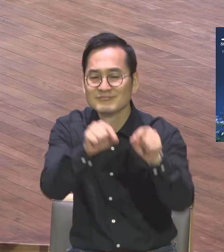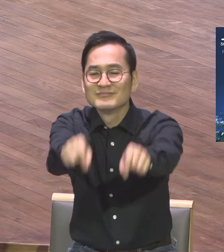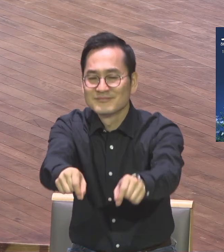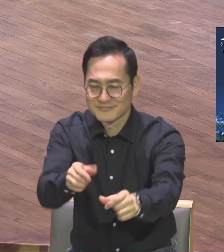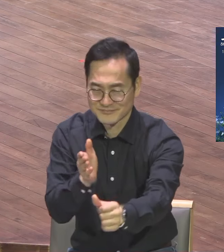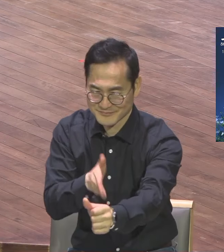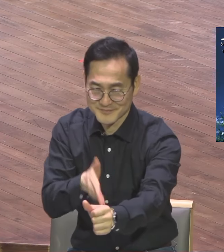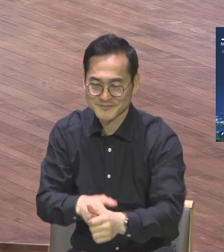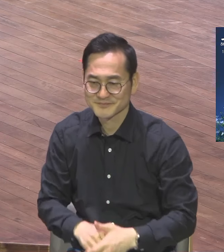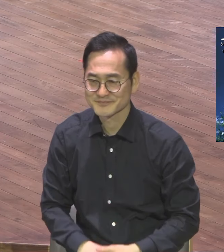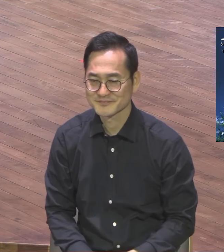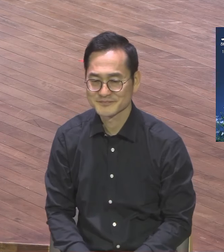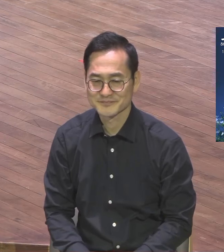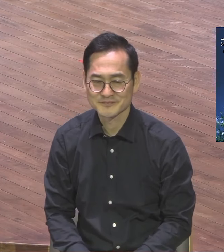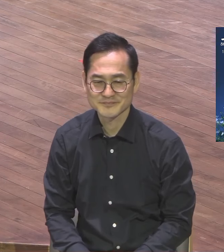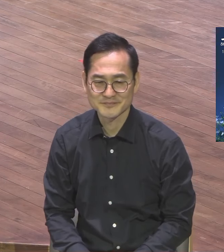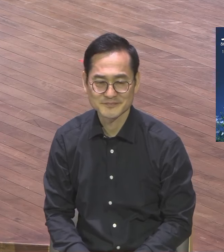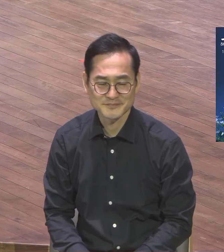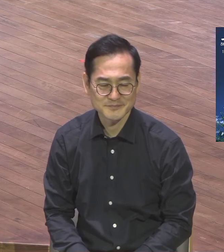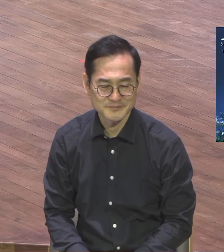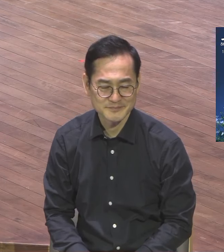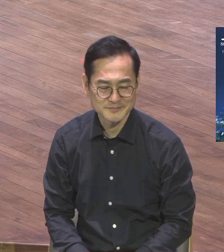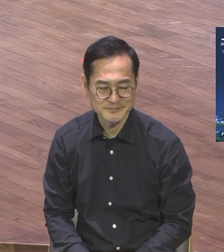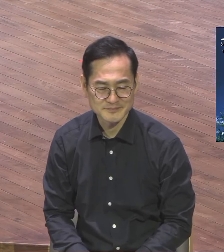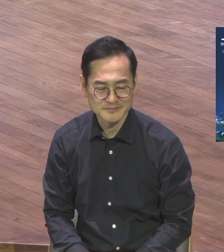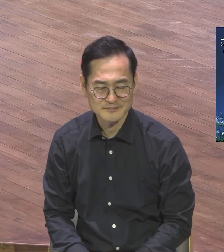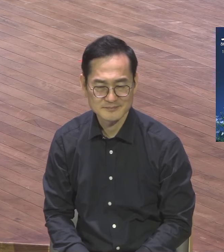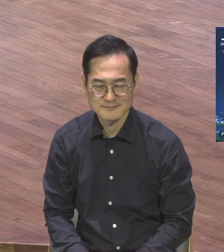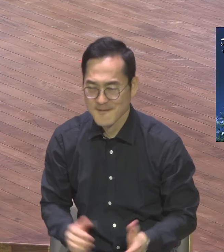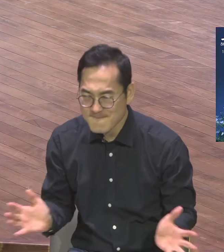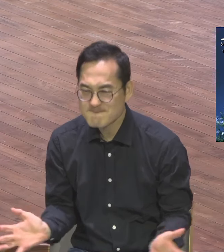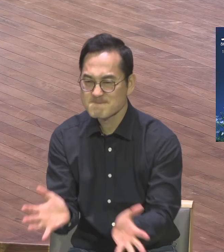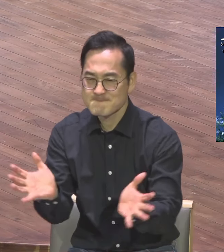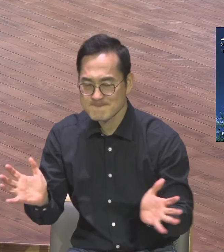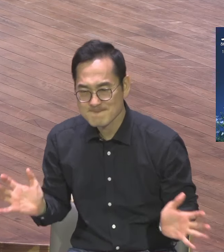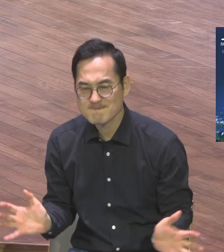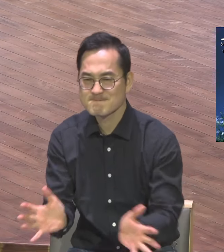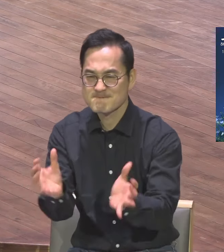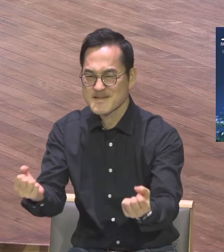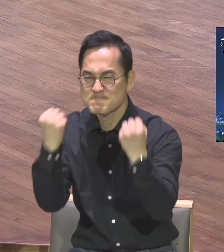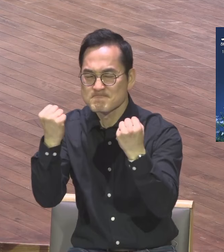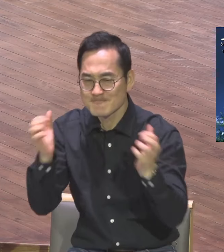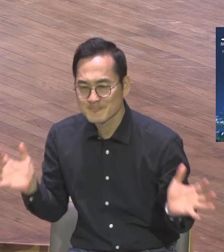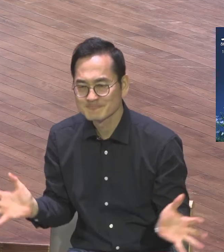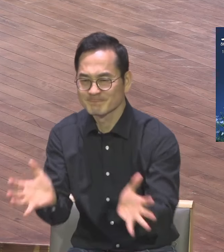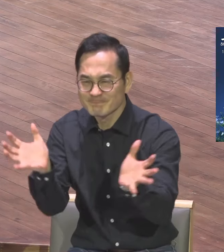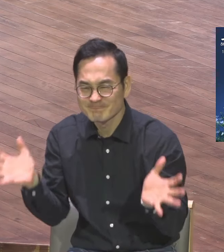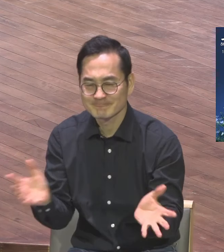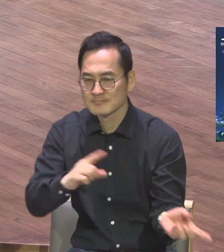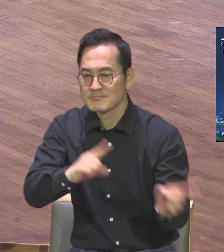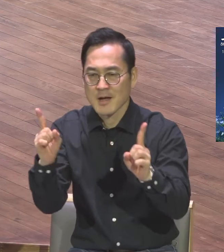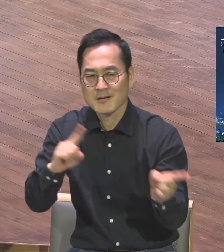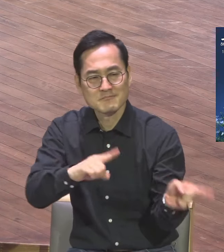그런 복음적 체질. 언제나 살리고, 세우고, 힘주고, 용기주고, 그냥,